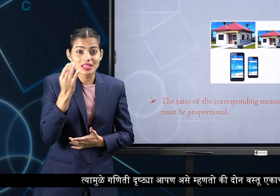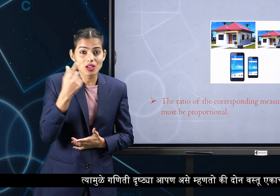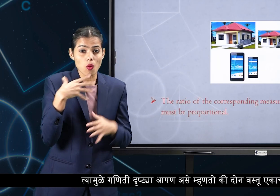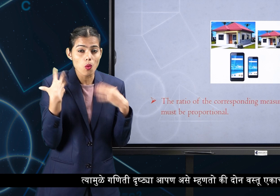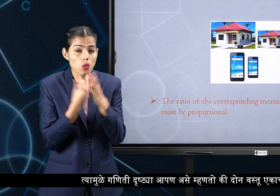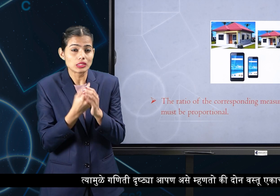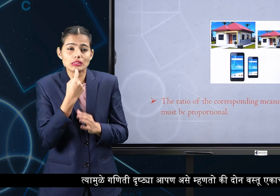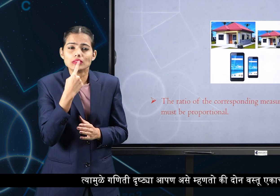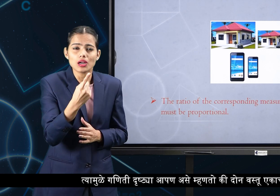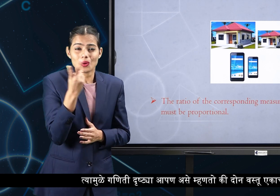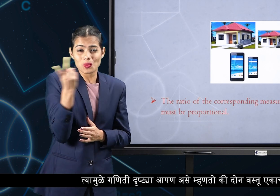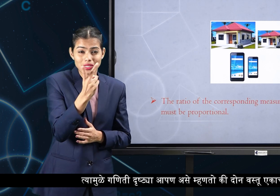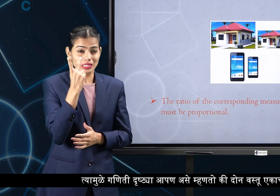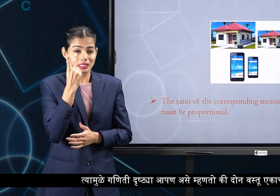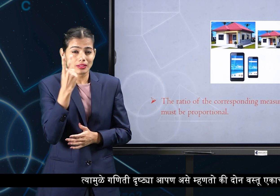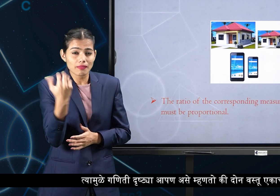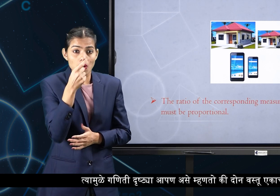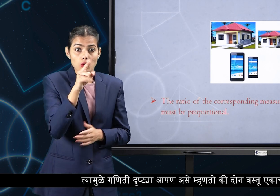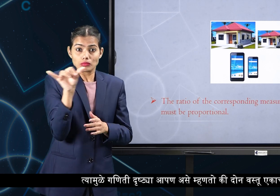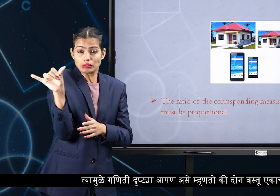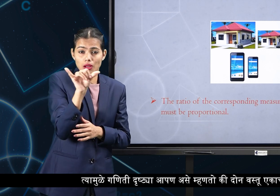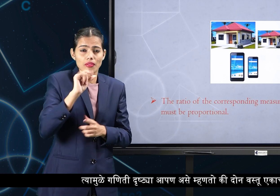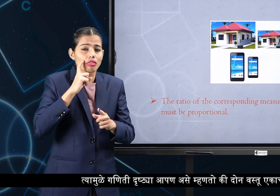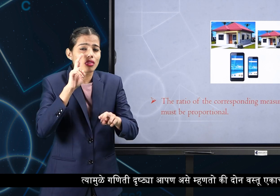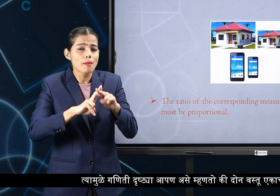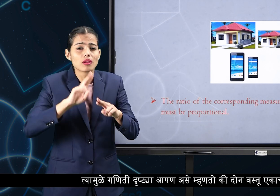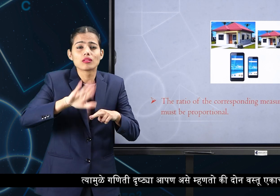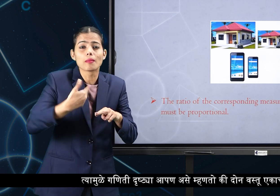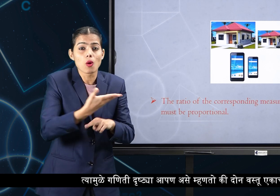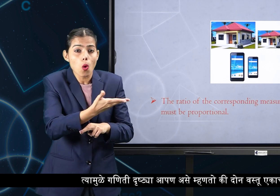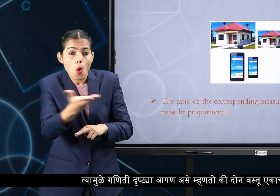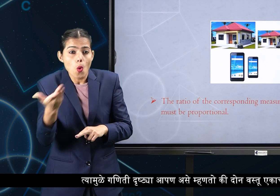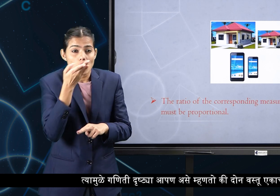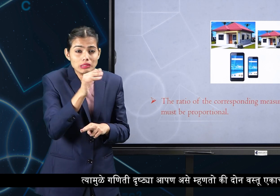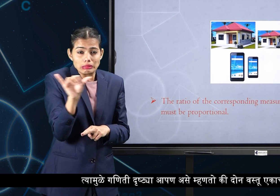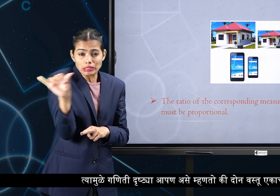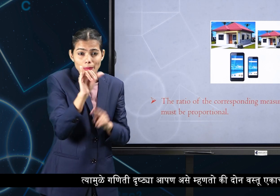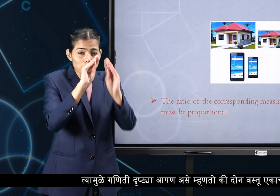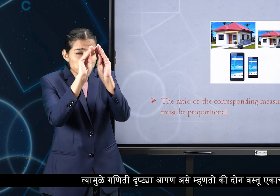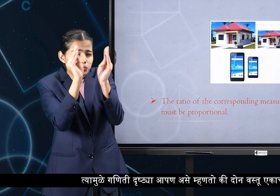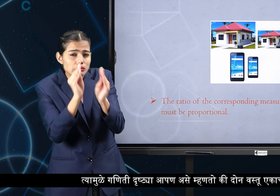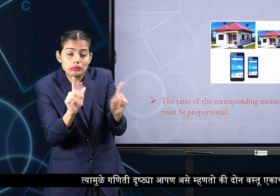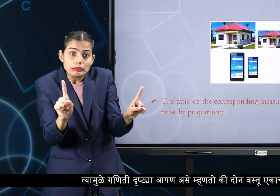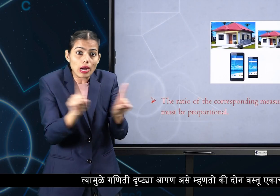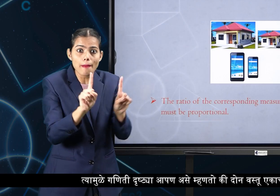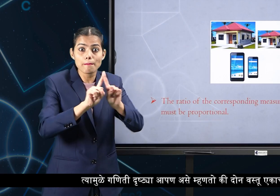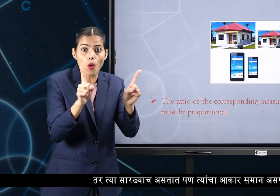त्यामुळे गणितीयदृष्ट्या आपण असे म्हणतो की दोन वस्तू एका आकाराच्या असतील तर